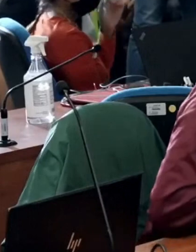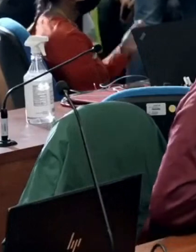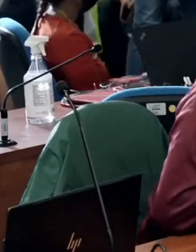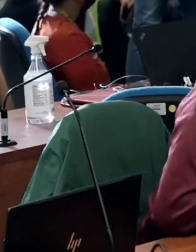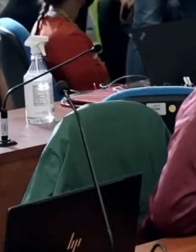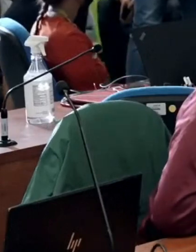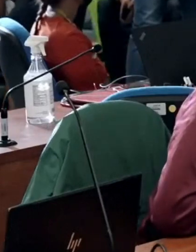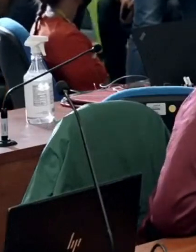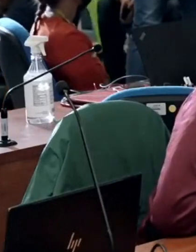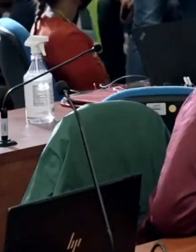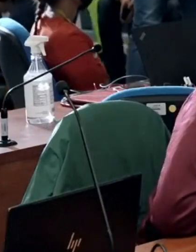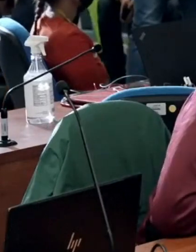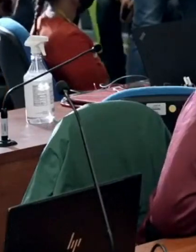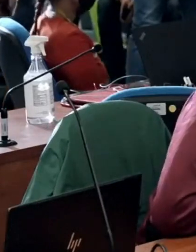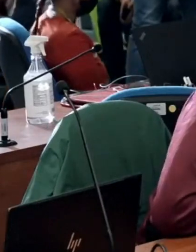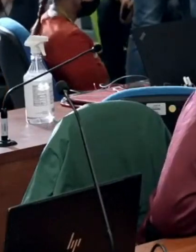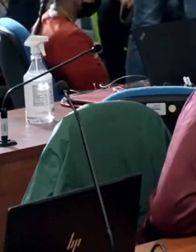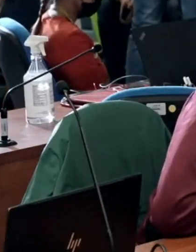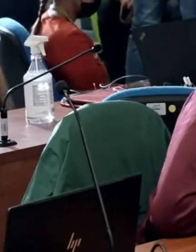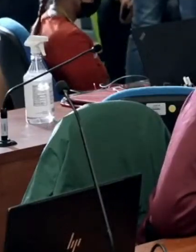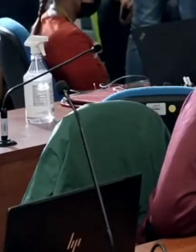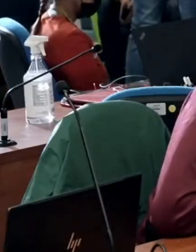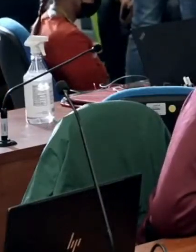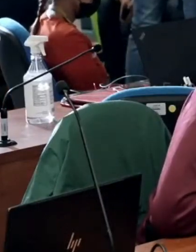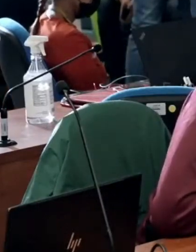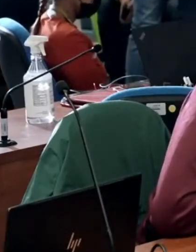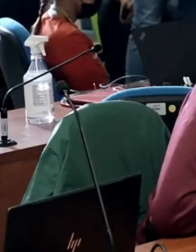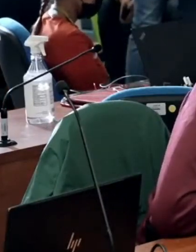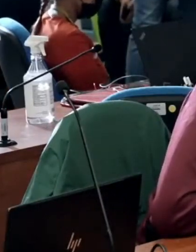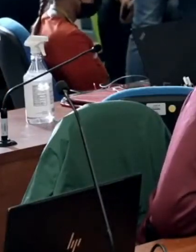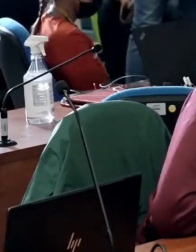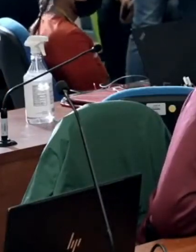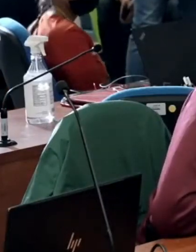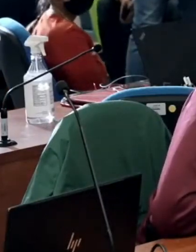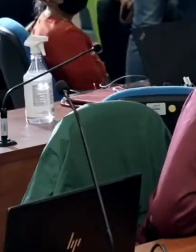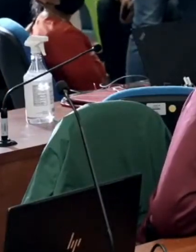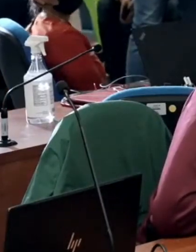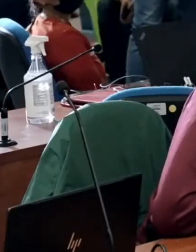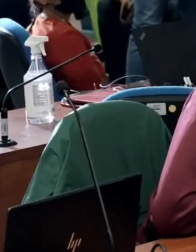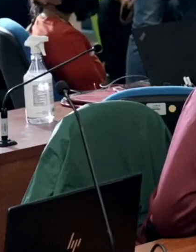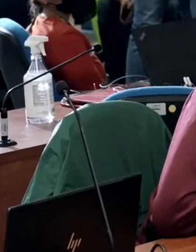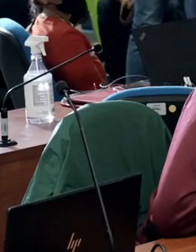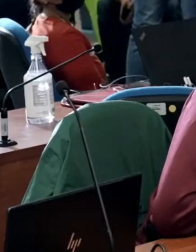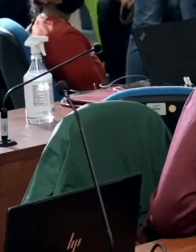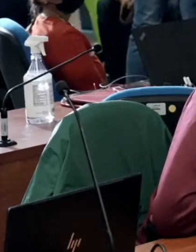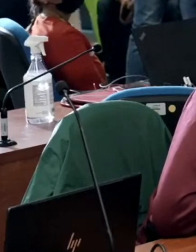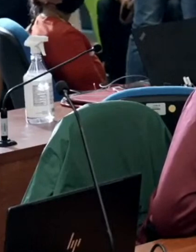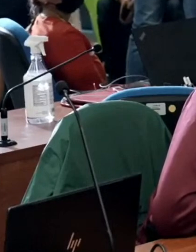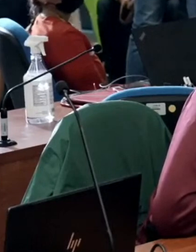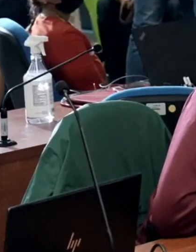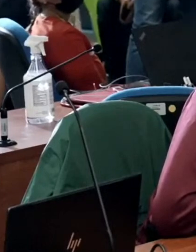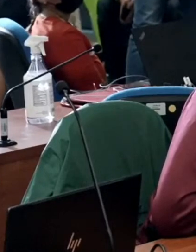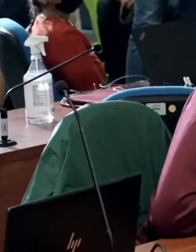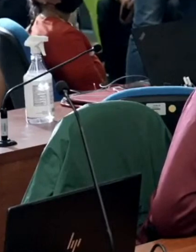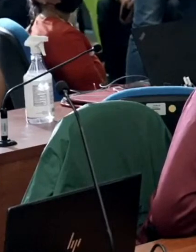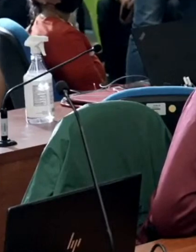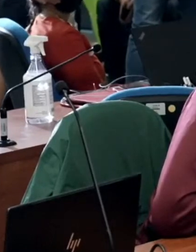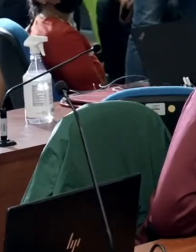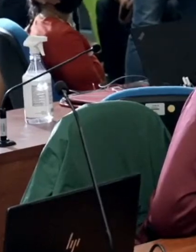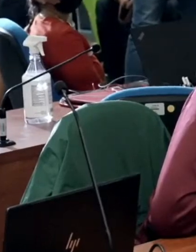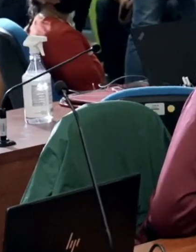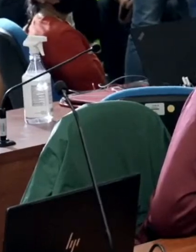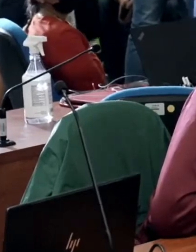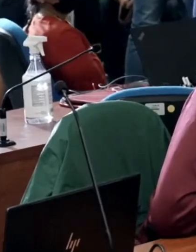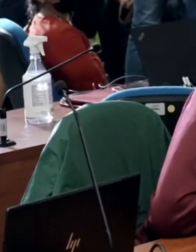se va empapando. Secretario, ciertamente hay muy pocas áreas donde ha llegado el servicio eléctrico, mayormente en lo que es el